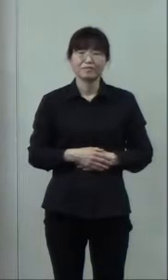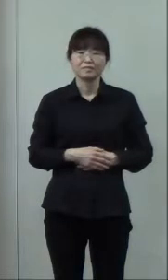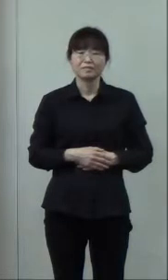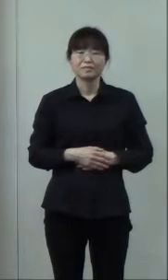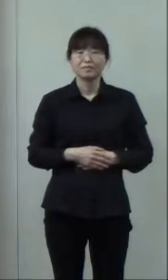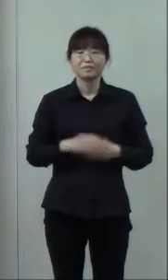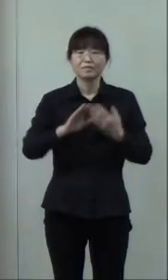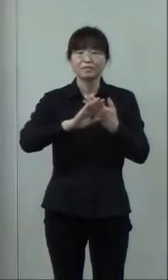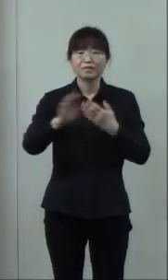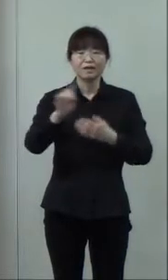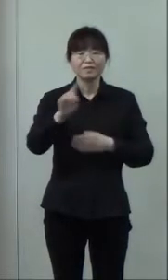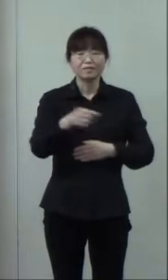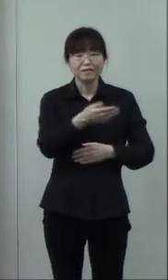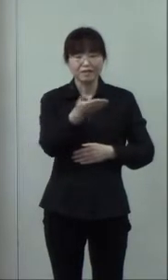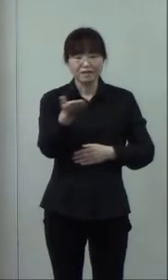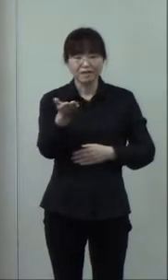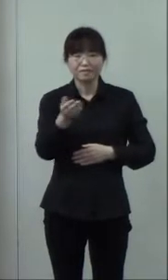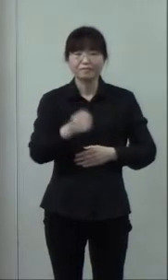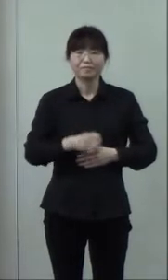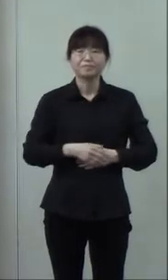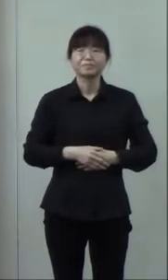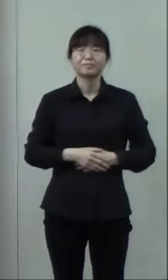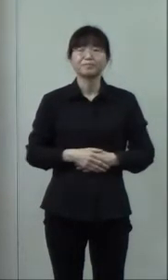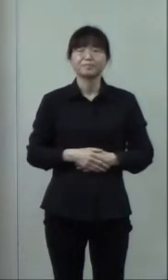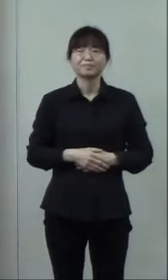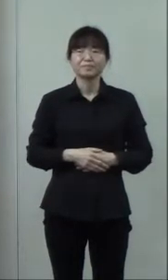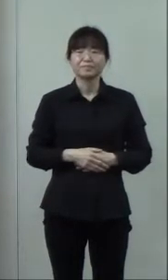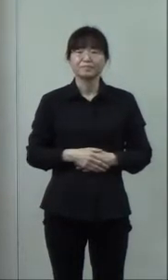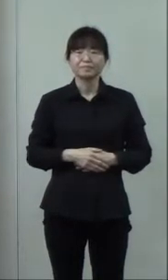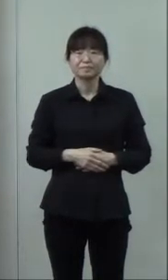他ございませんでしょうか？